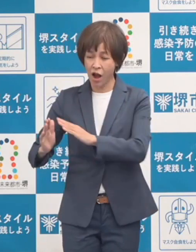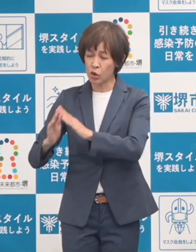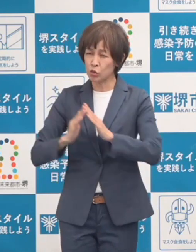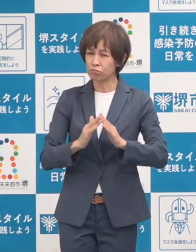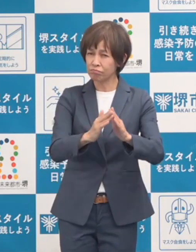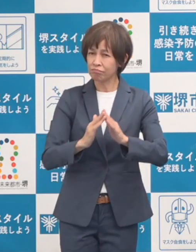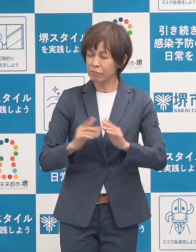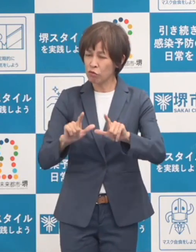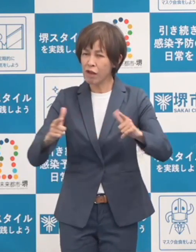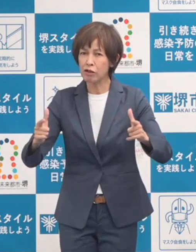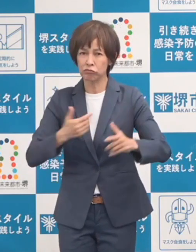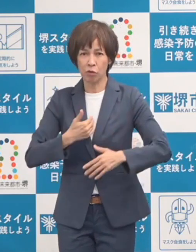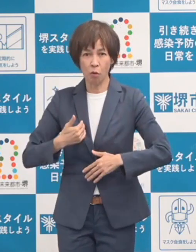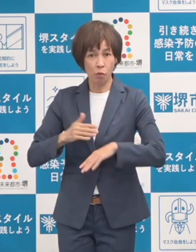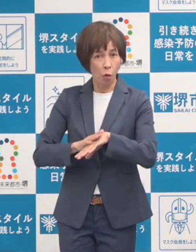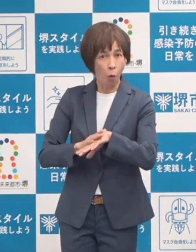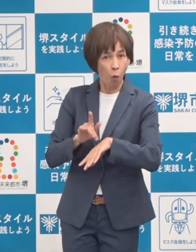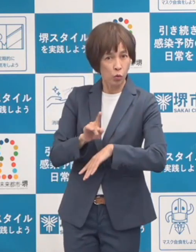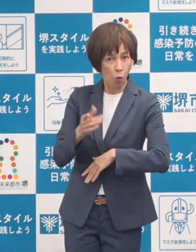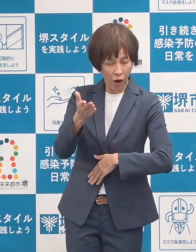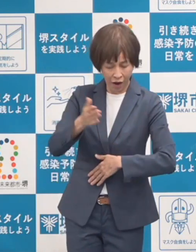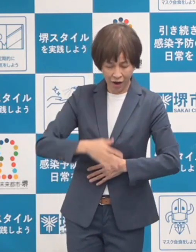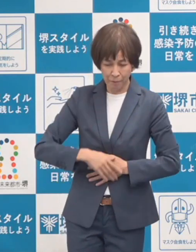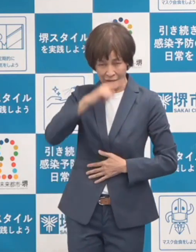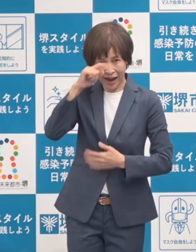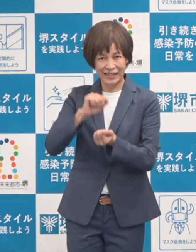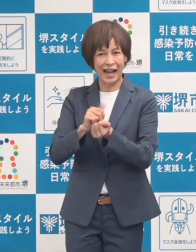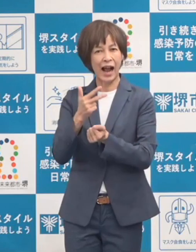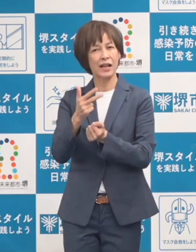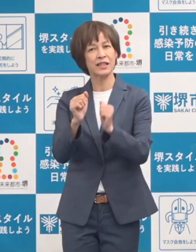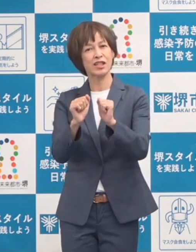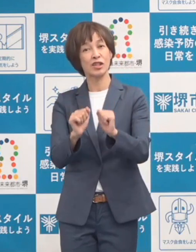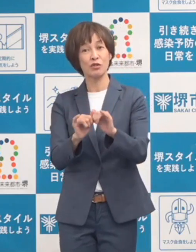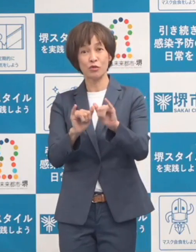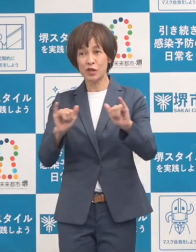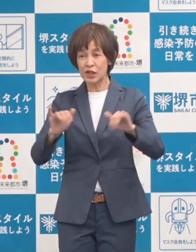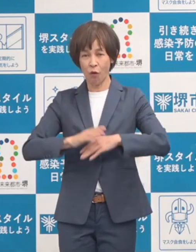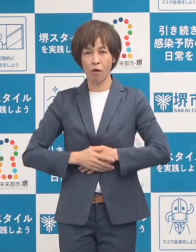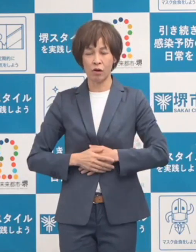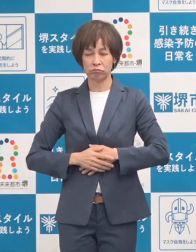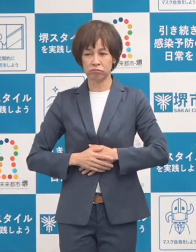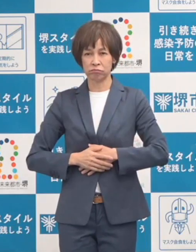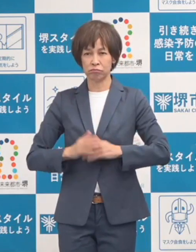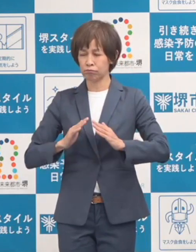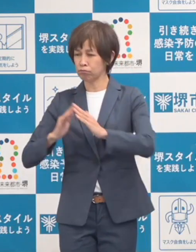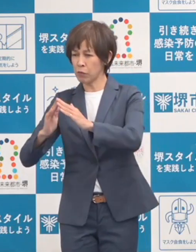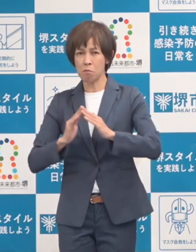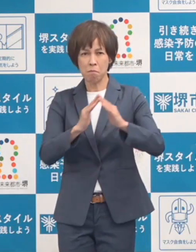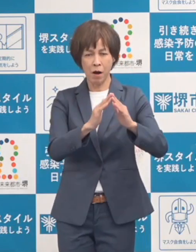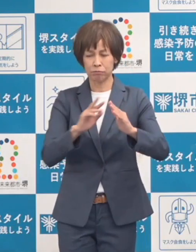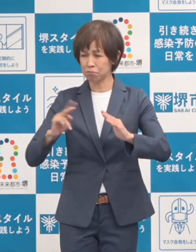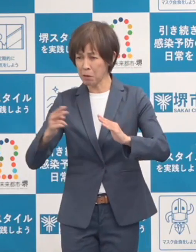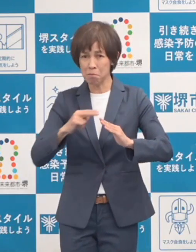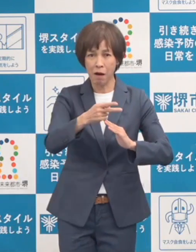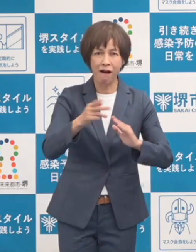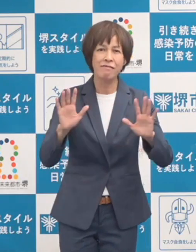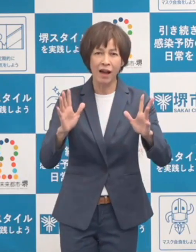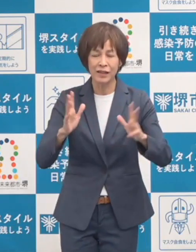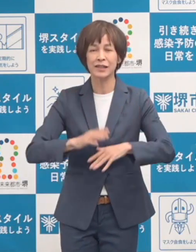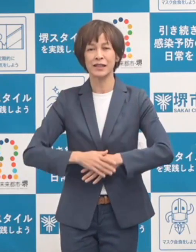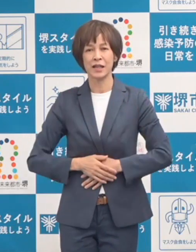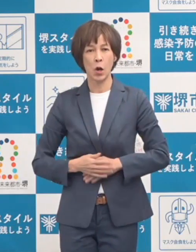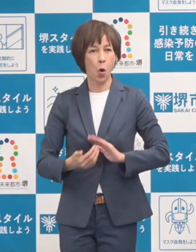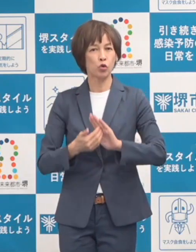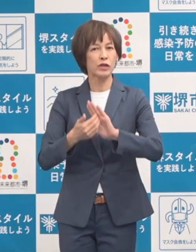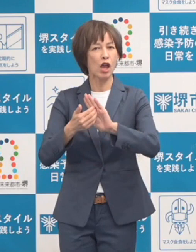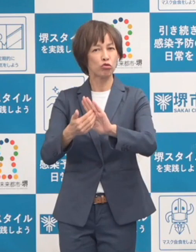ただけるか、もしくは堺に住んでいる方々が堺から違うところに出ていってしまうということを極力防ぐための